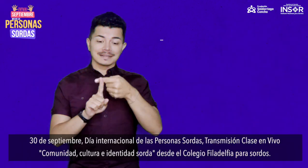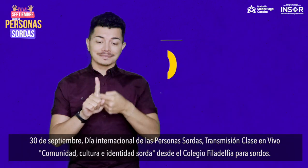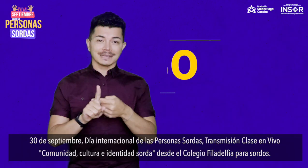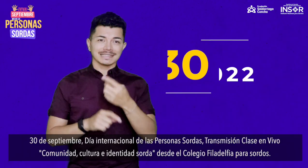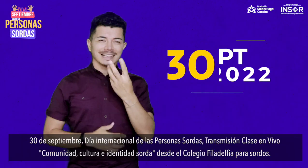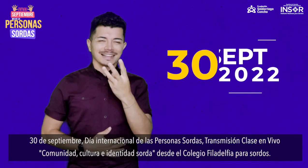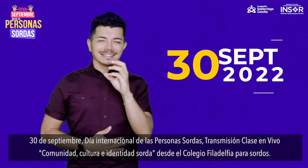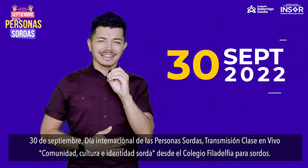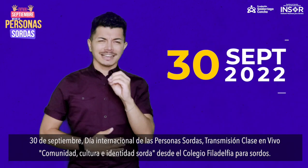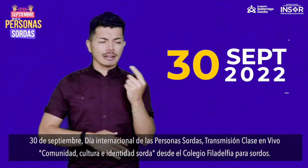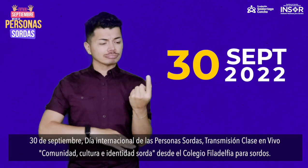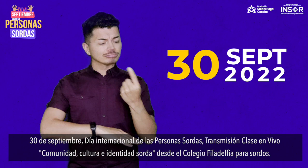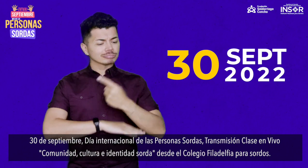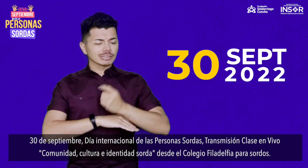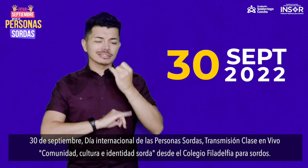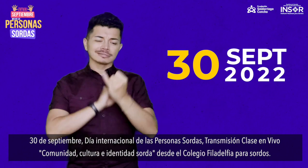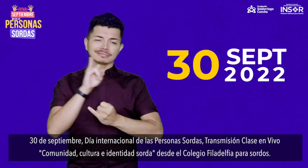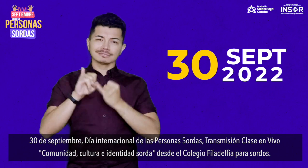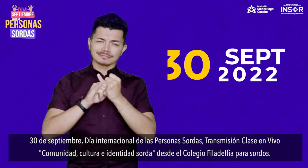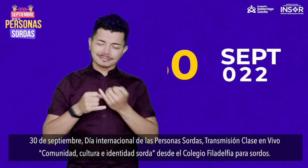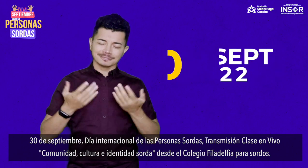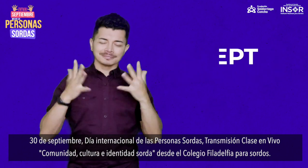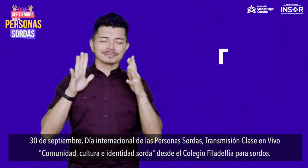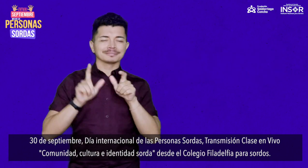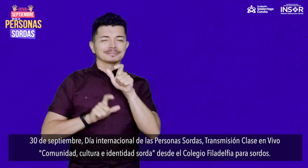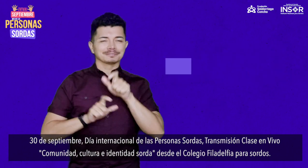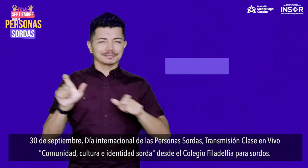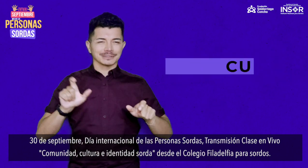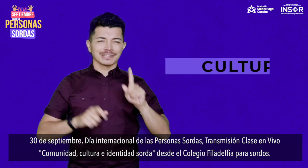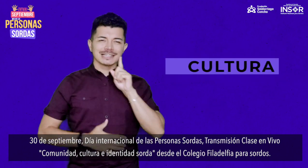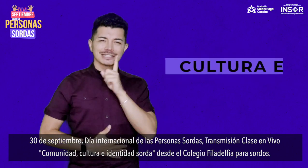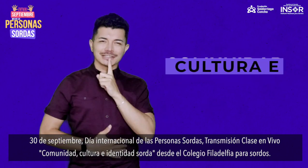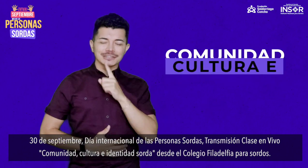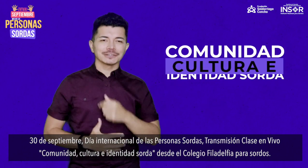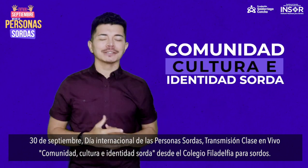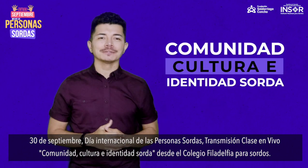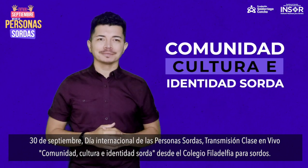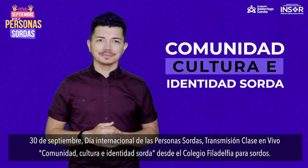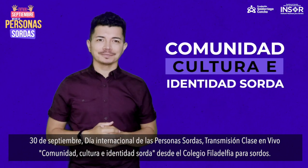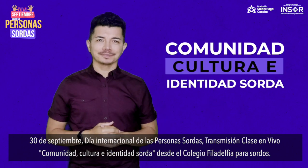...30 de septiembre, Día Internacional de las Personas Sordas.